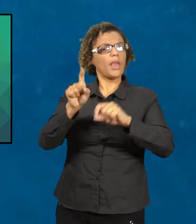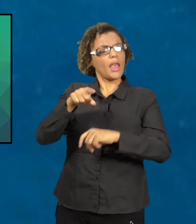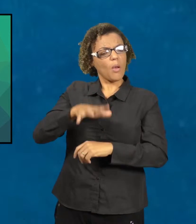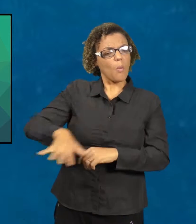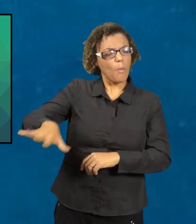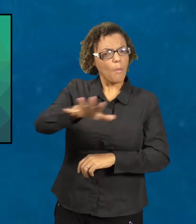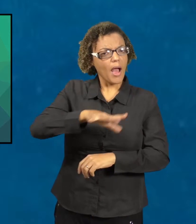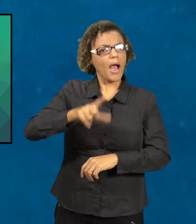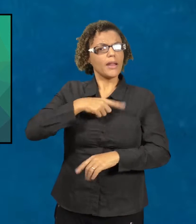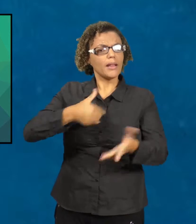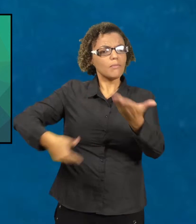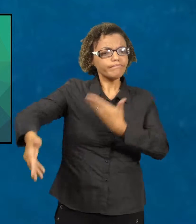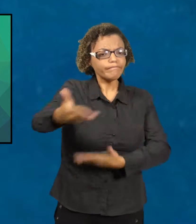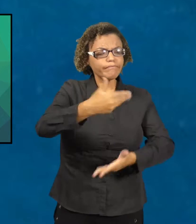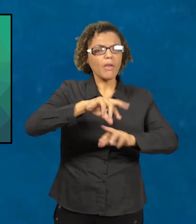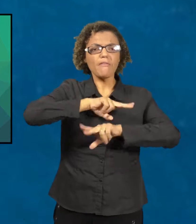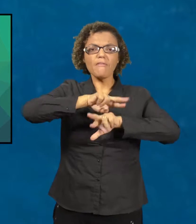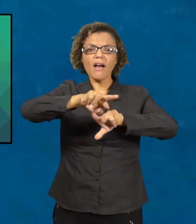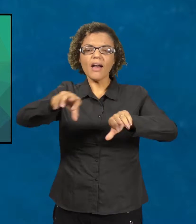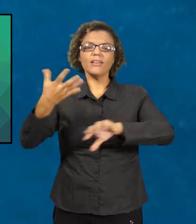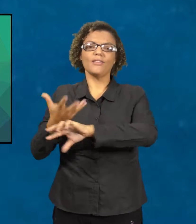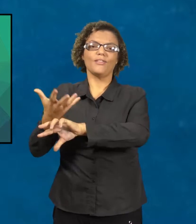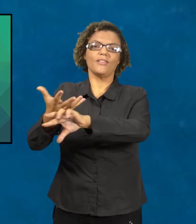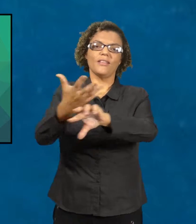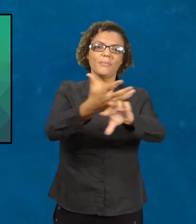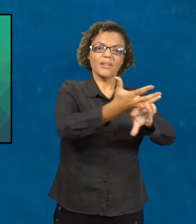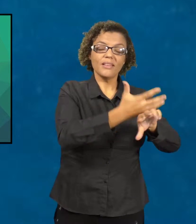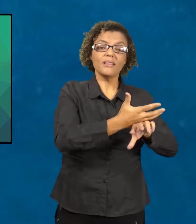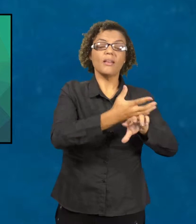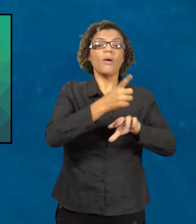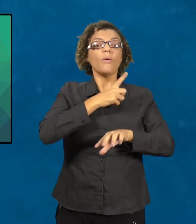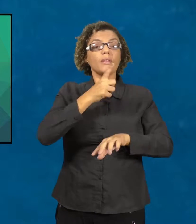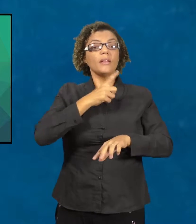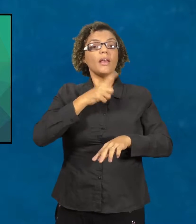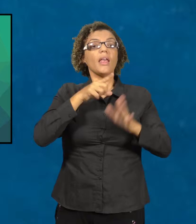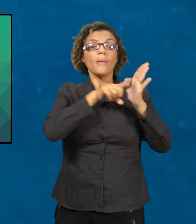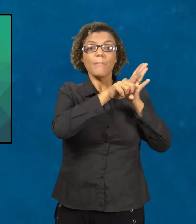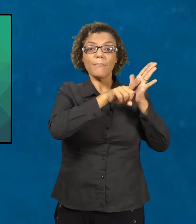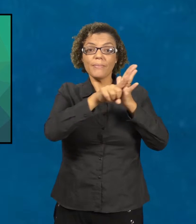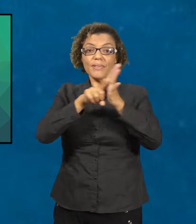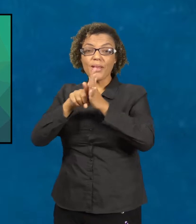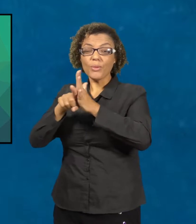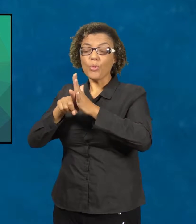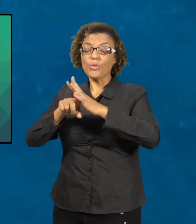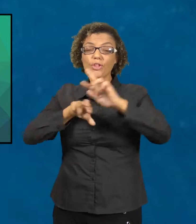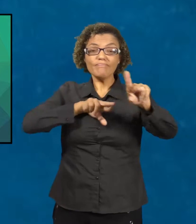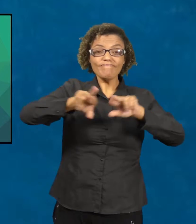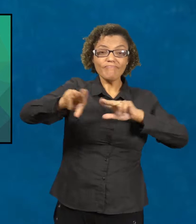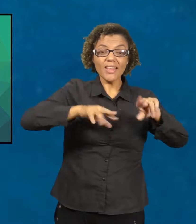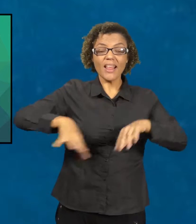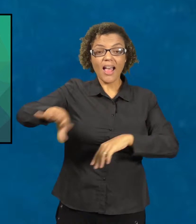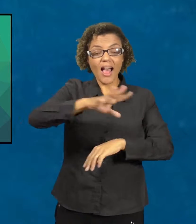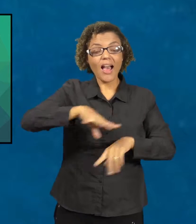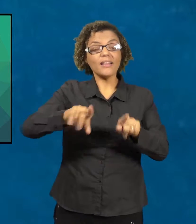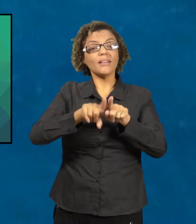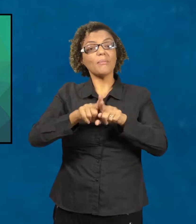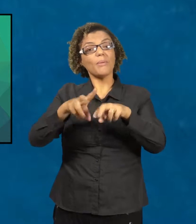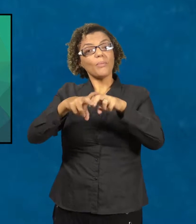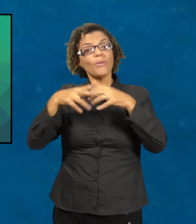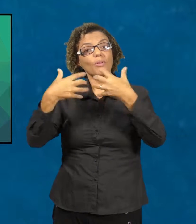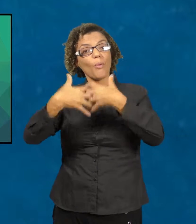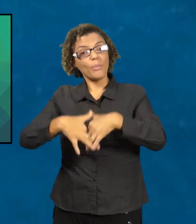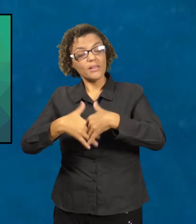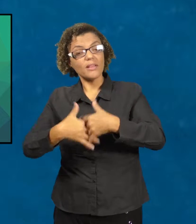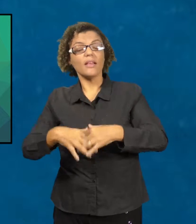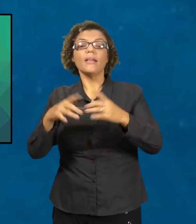multidisciplinar. Justamente por envolver pesquisadores de diversas formações e também por toda a complexidade e pelos mistérios